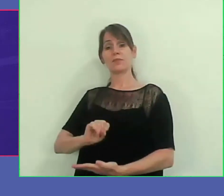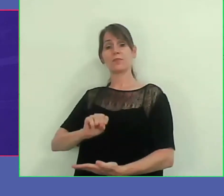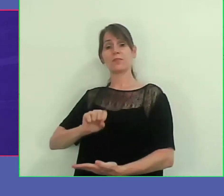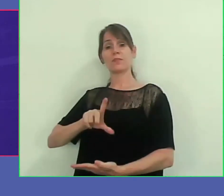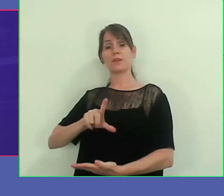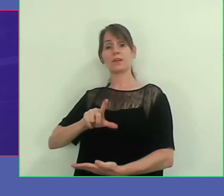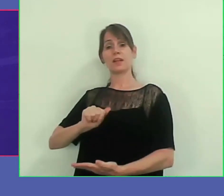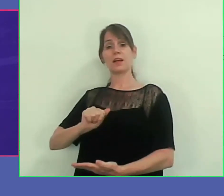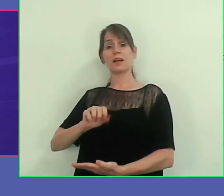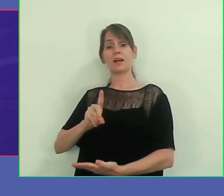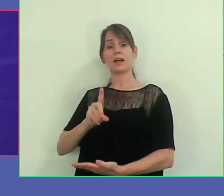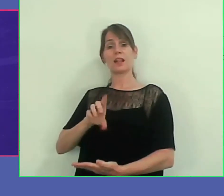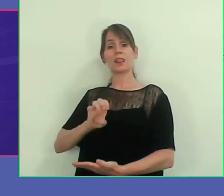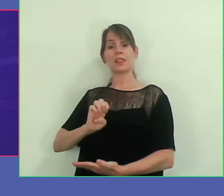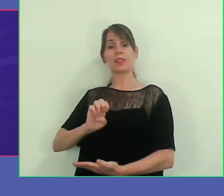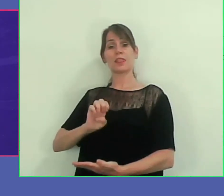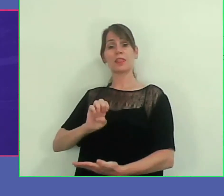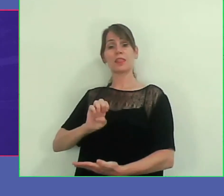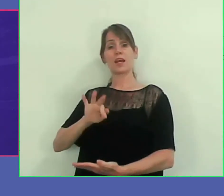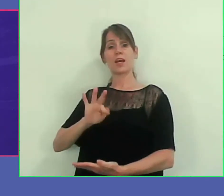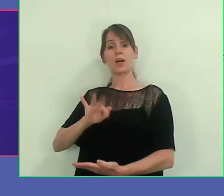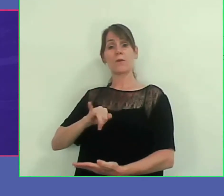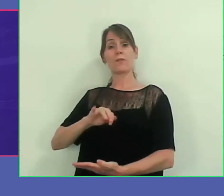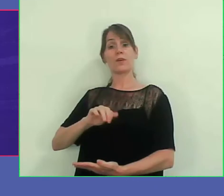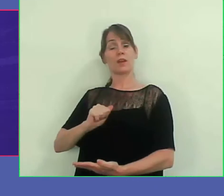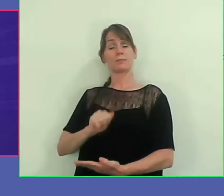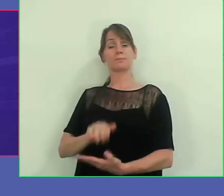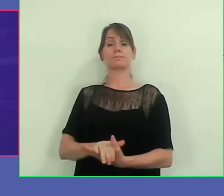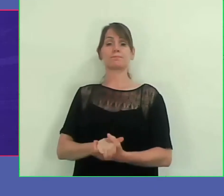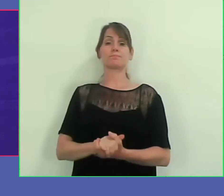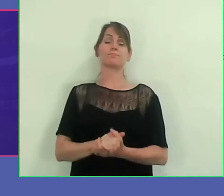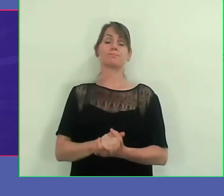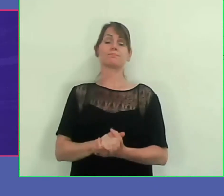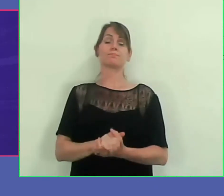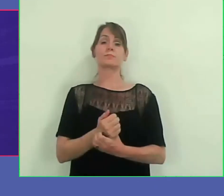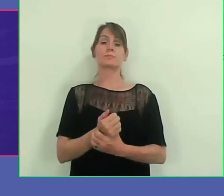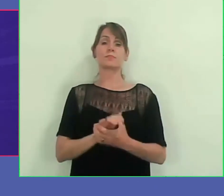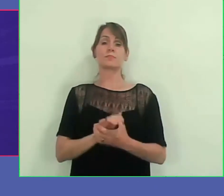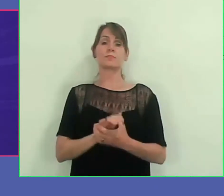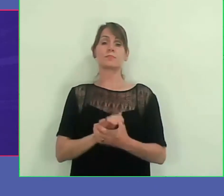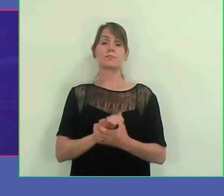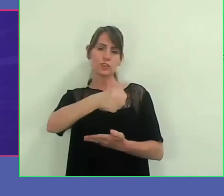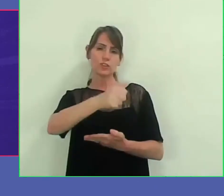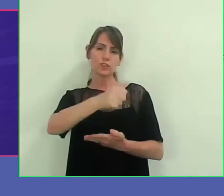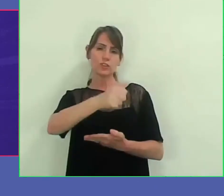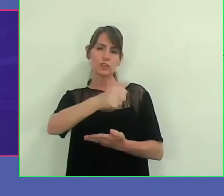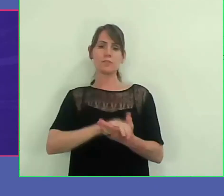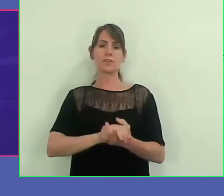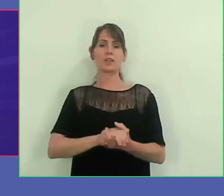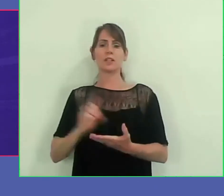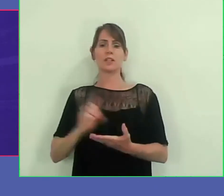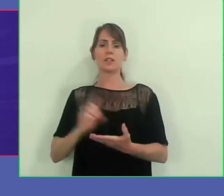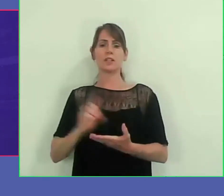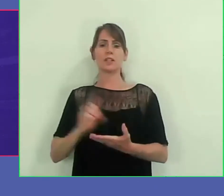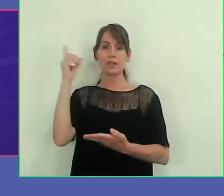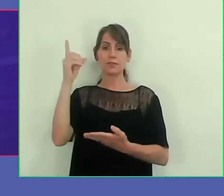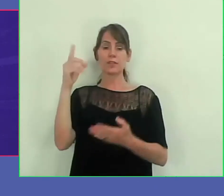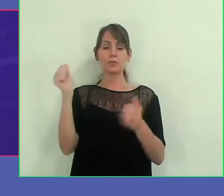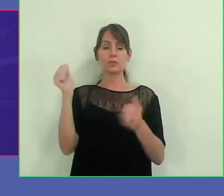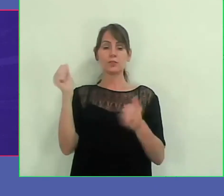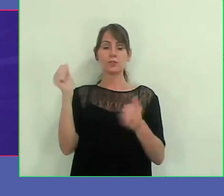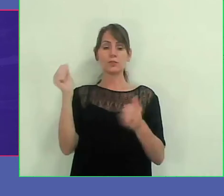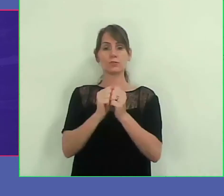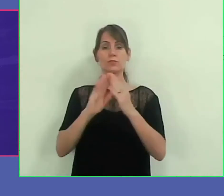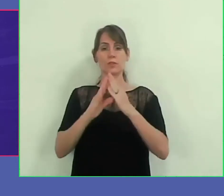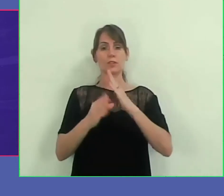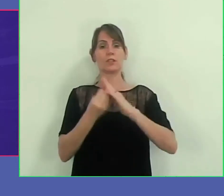Senhor, né, que tem a chave de Davi. Então, aquele que tem a chave de Davi está na igreja de Filadélfia. Né?